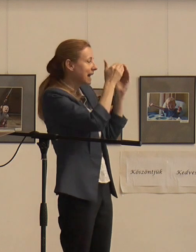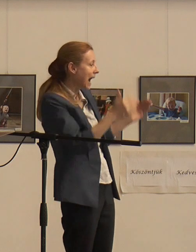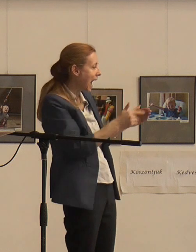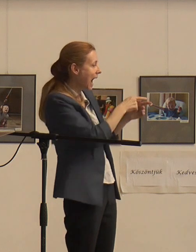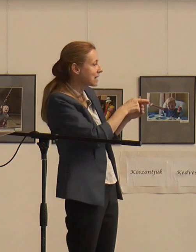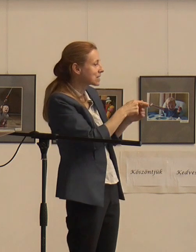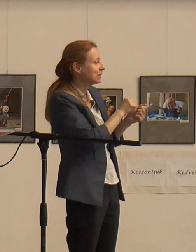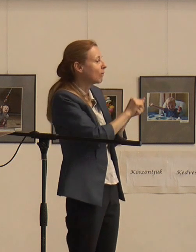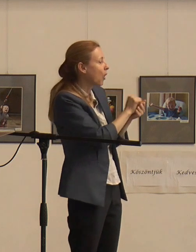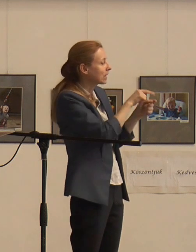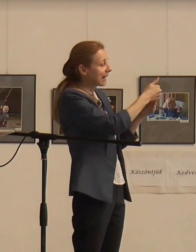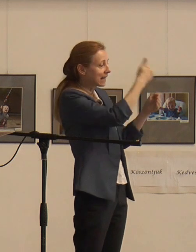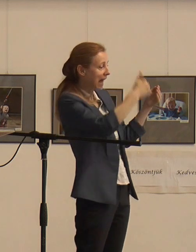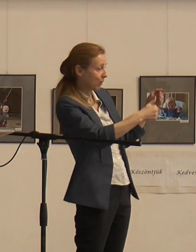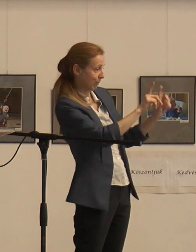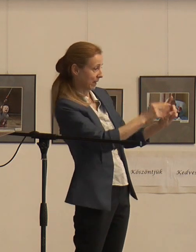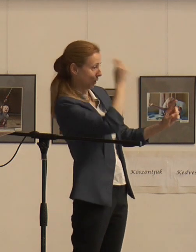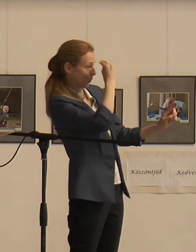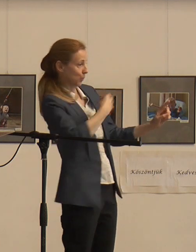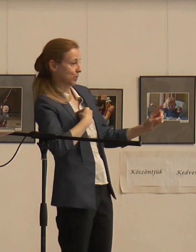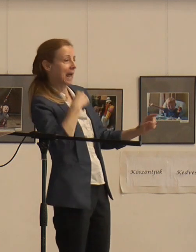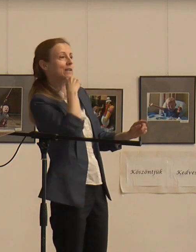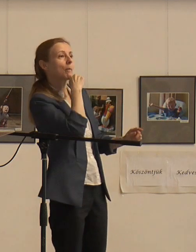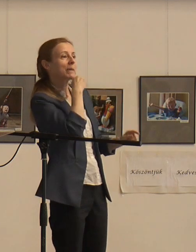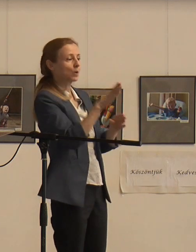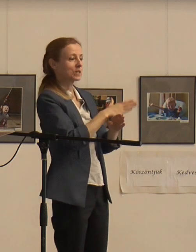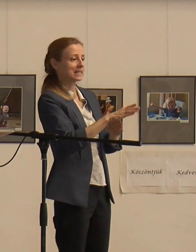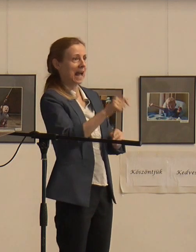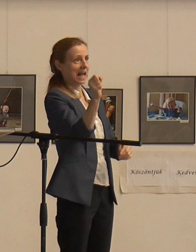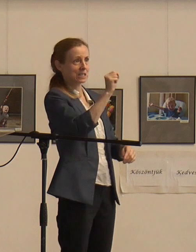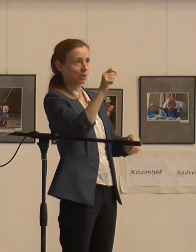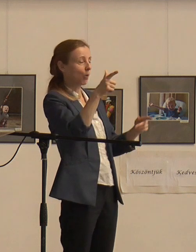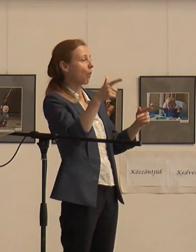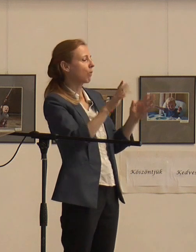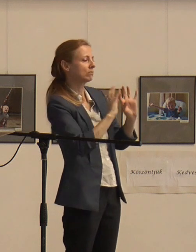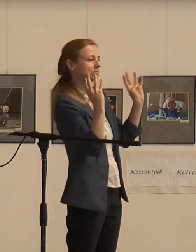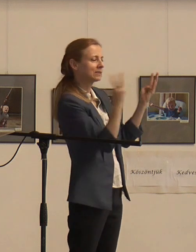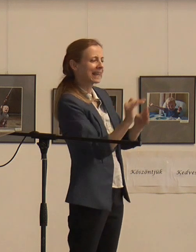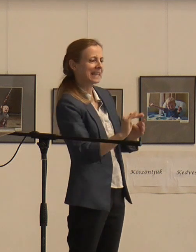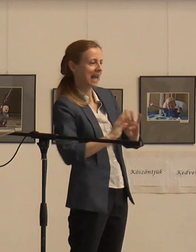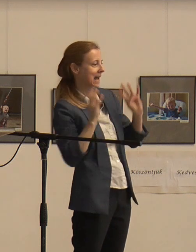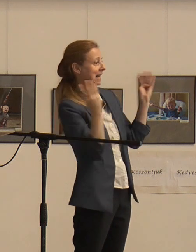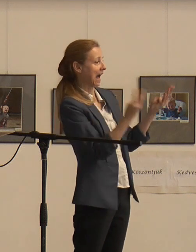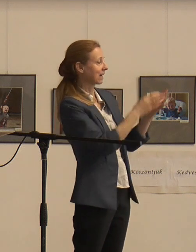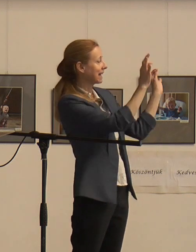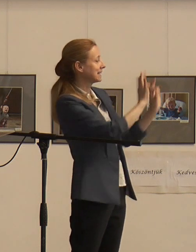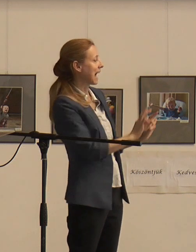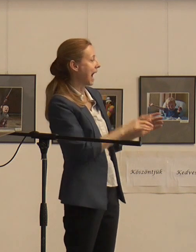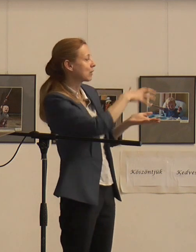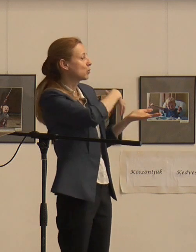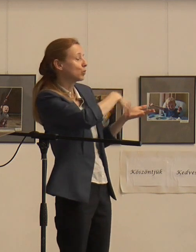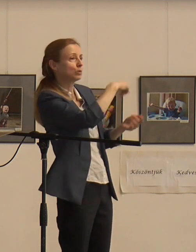előtte állás üzen, piros zászló kezébe körötte sok gyerek, s a gyárak